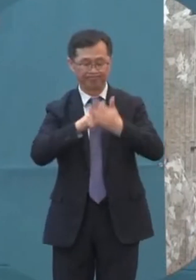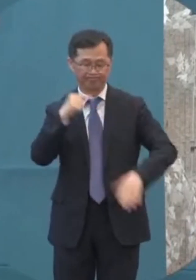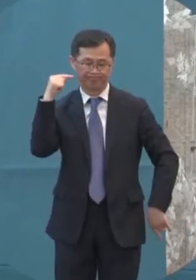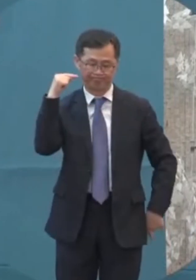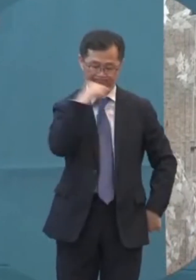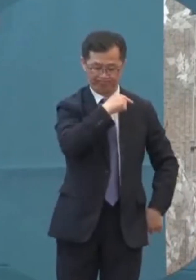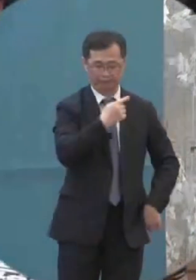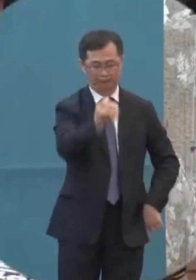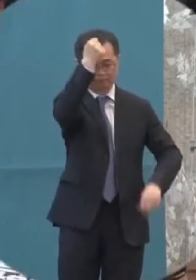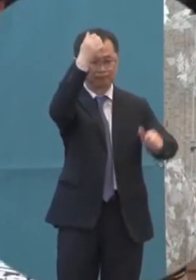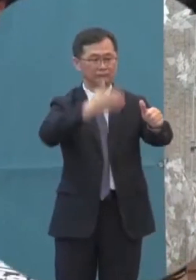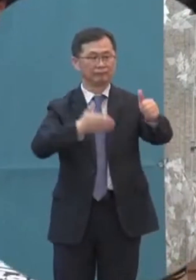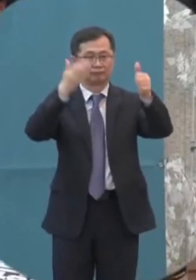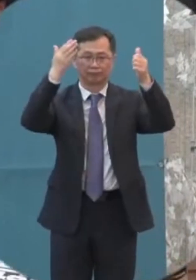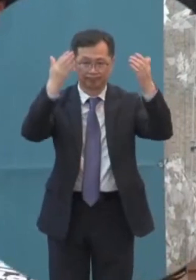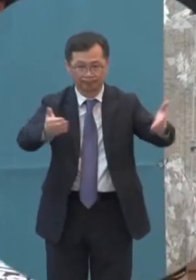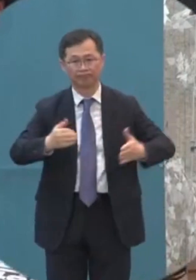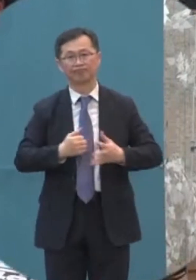바랍니다.